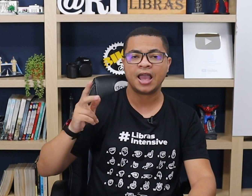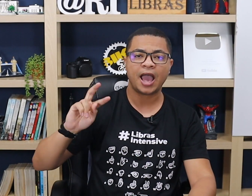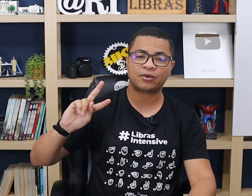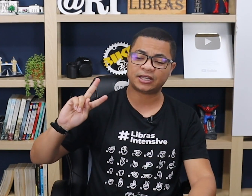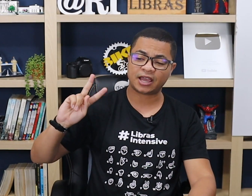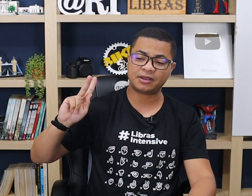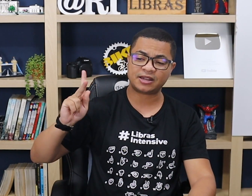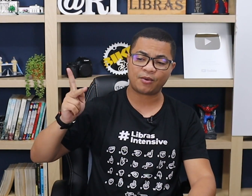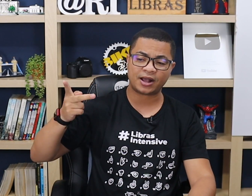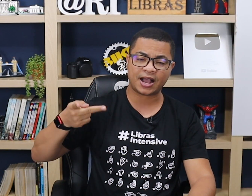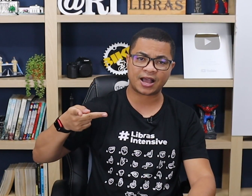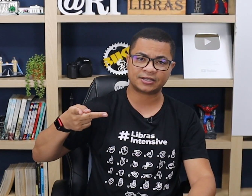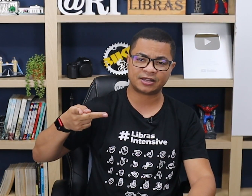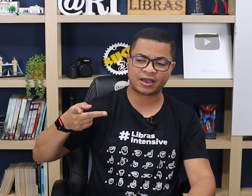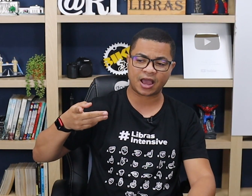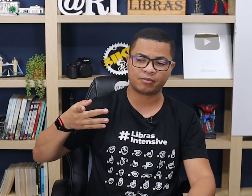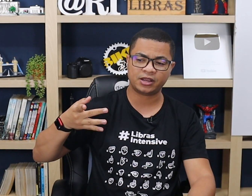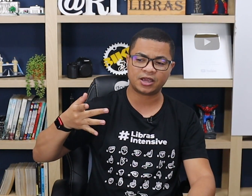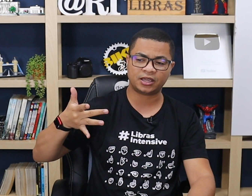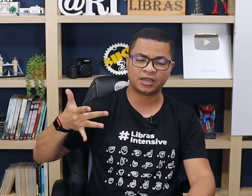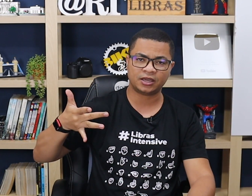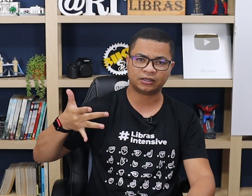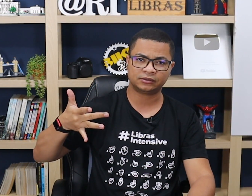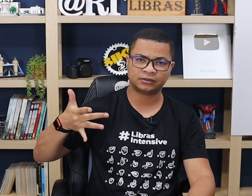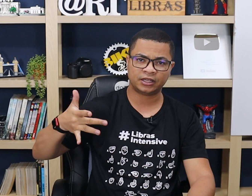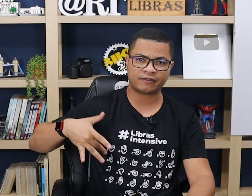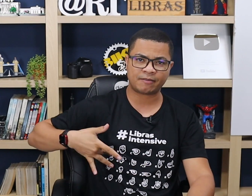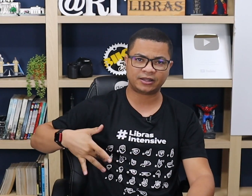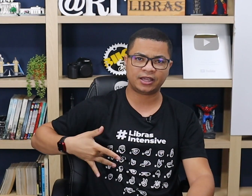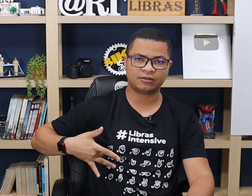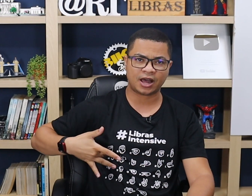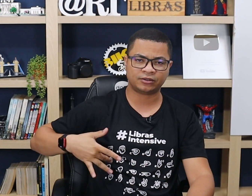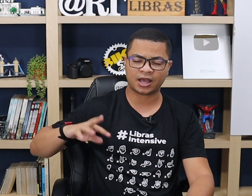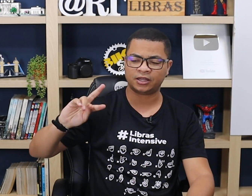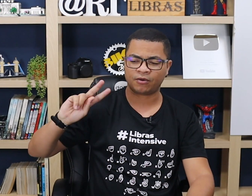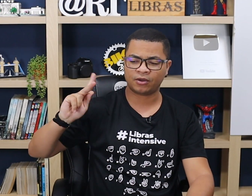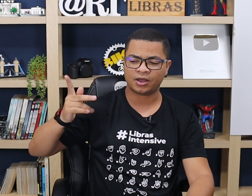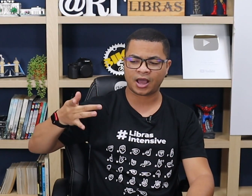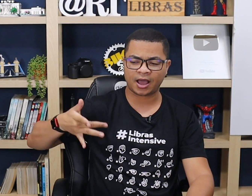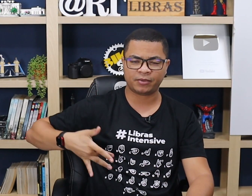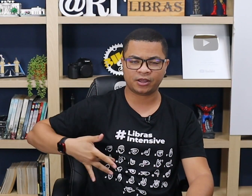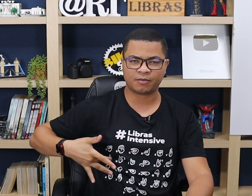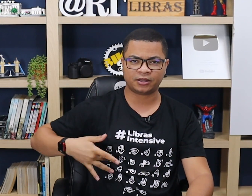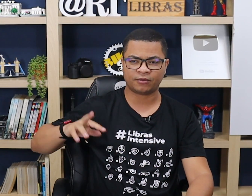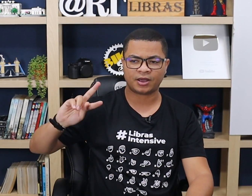aí quando você terminar o h você vai abrir aqui e vai bater aqui do lado tá então ó abriu e bateu